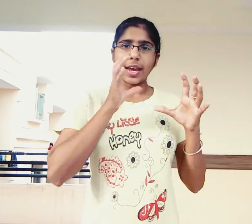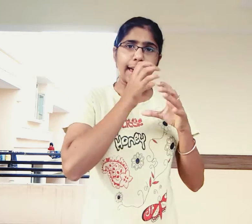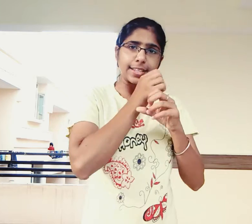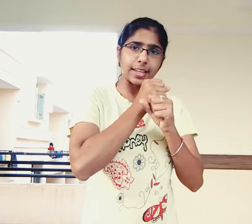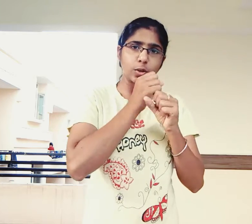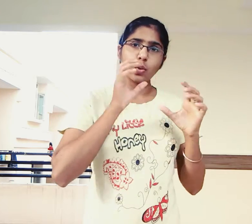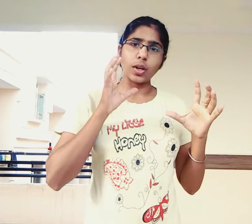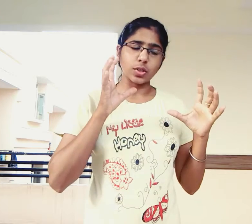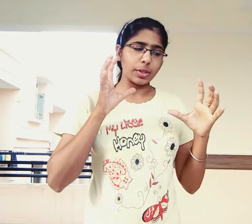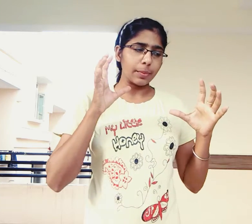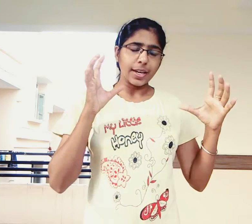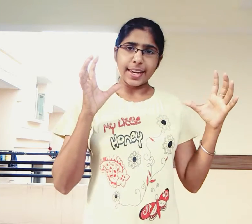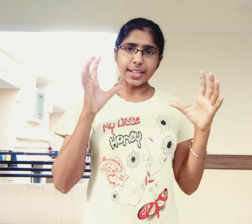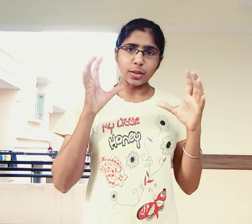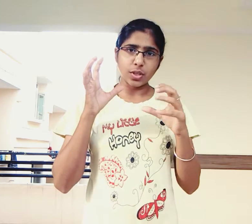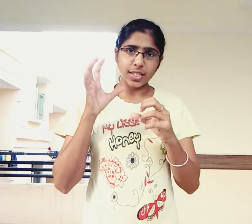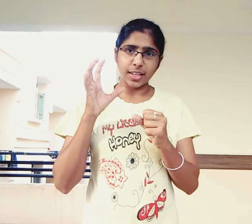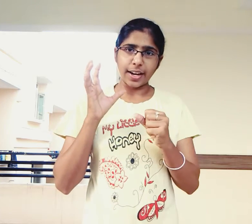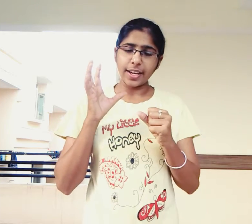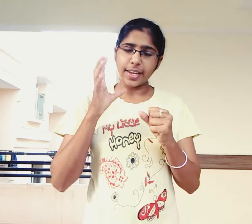पर जहें